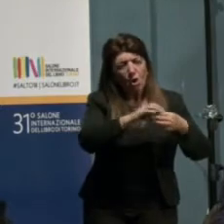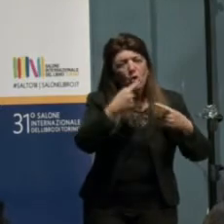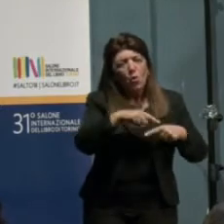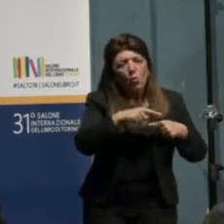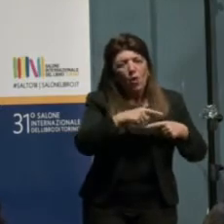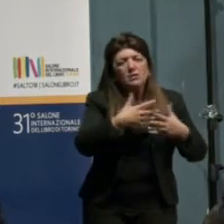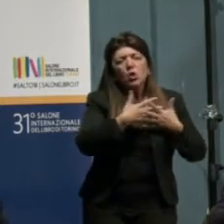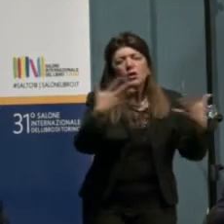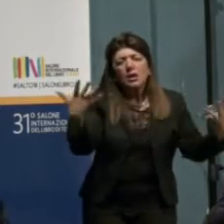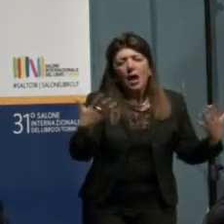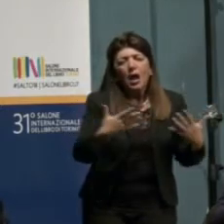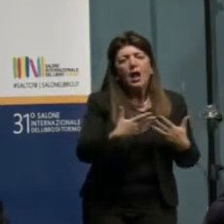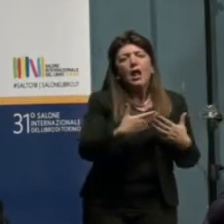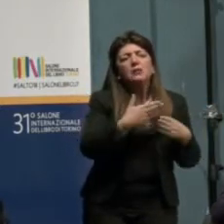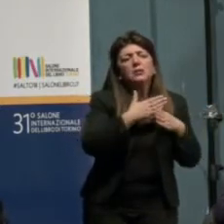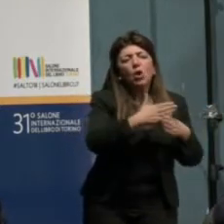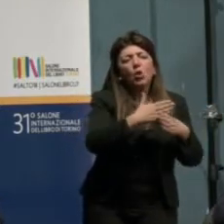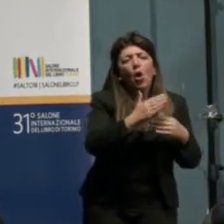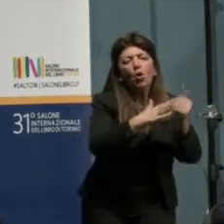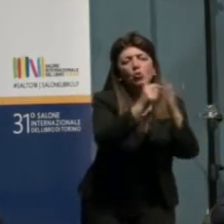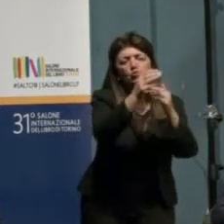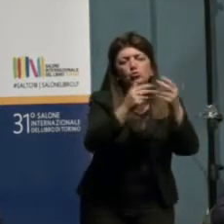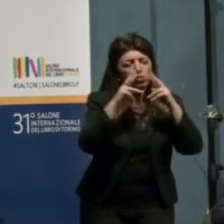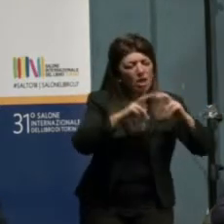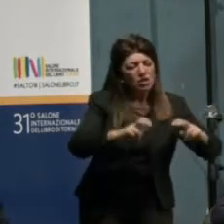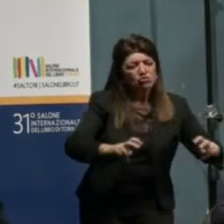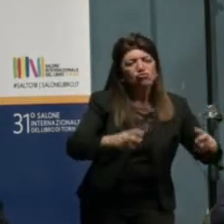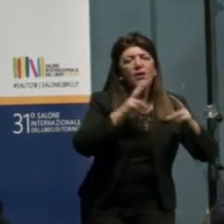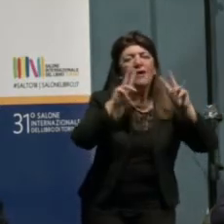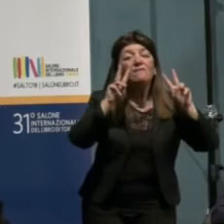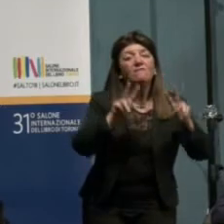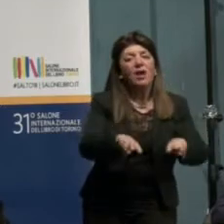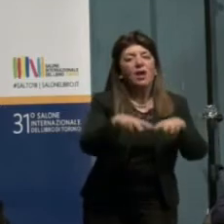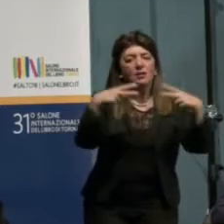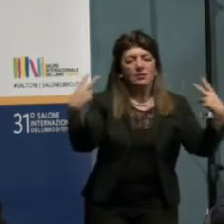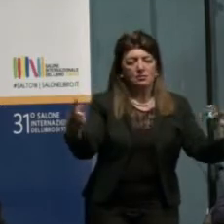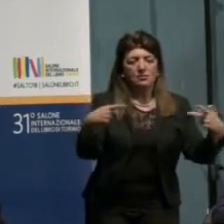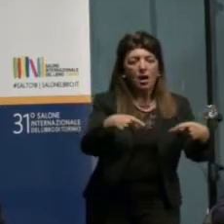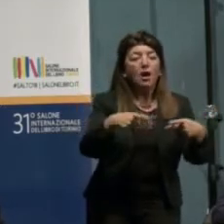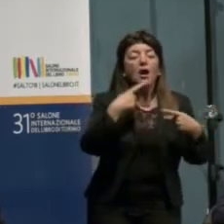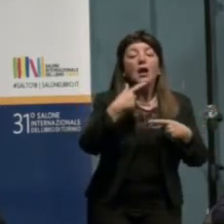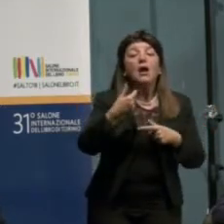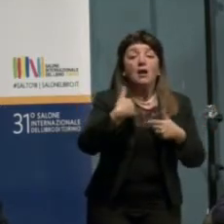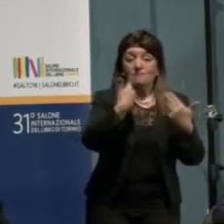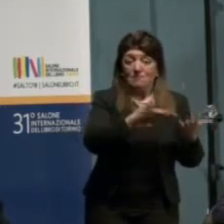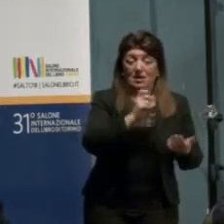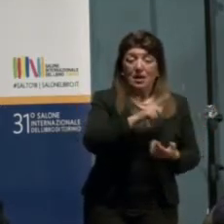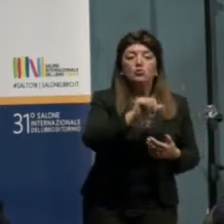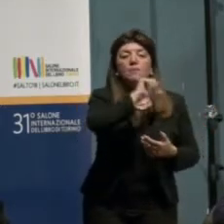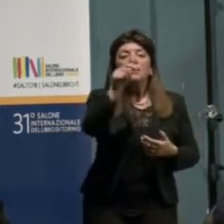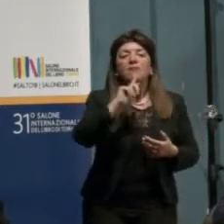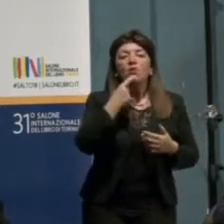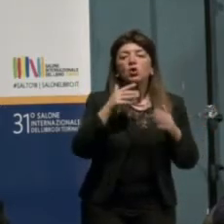costruzione di ricerca della verità lascio la parola a claudio e prima però volevo salutare 2